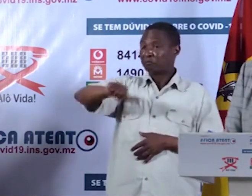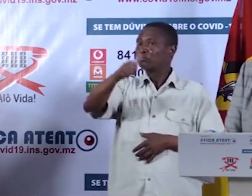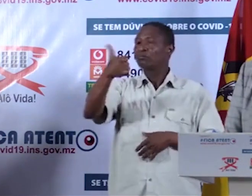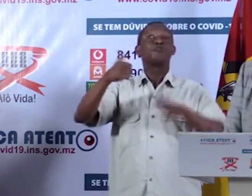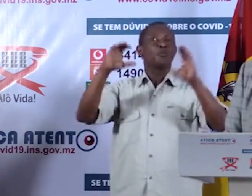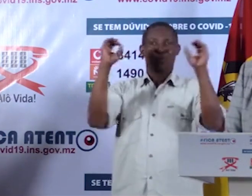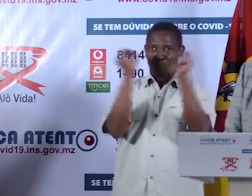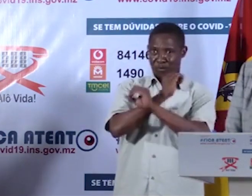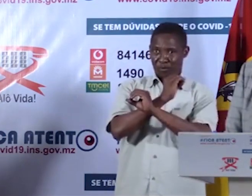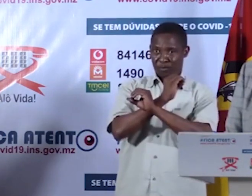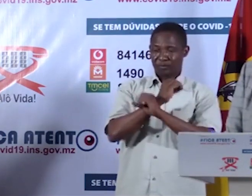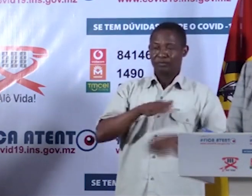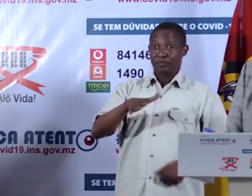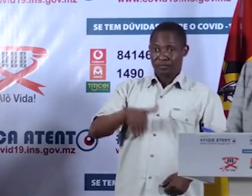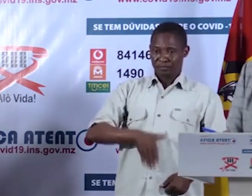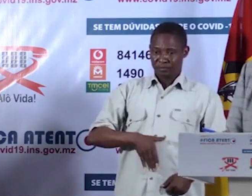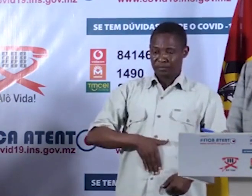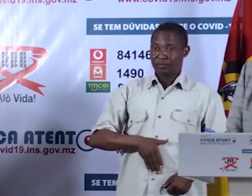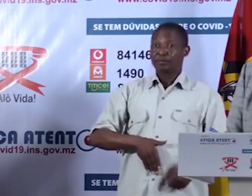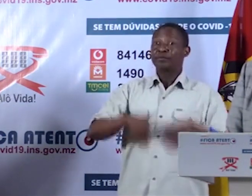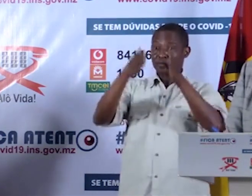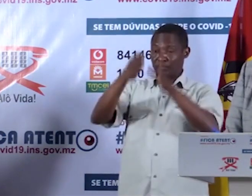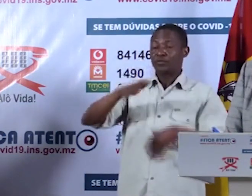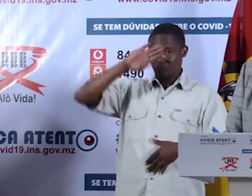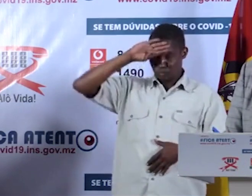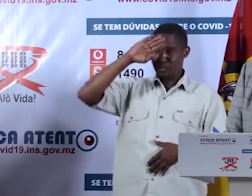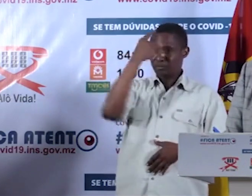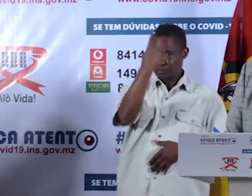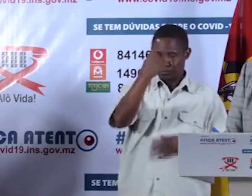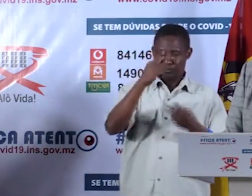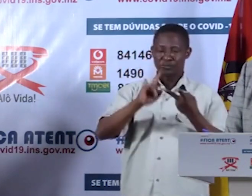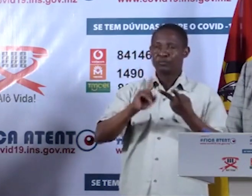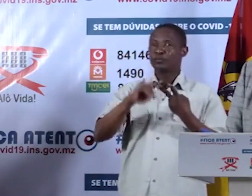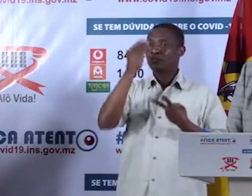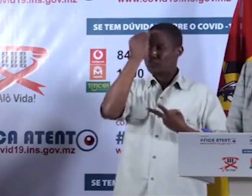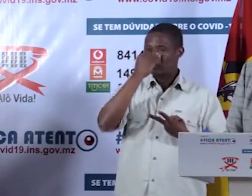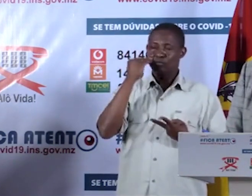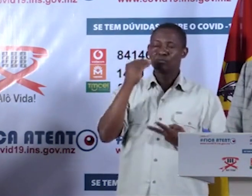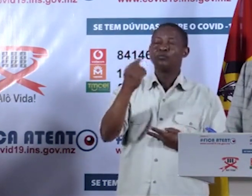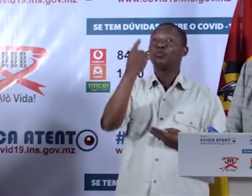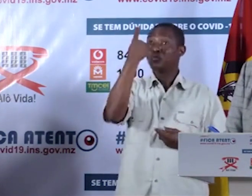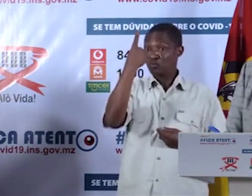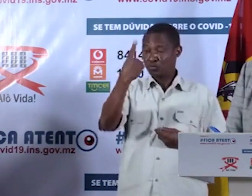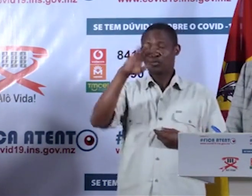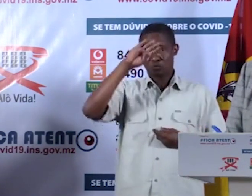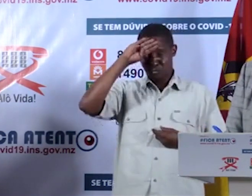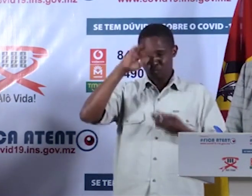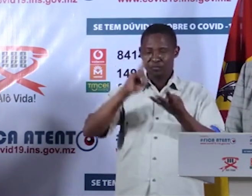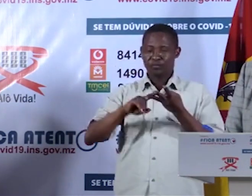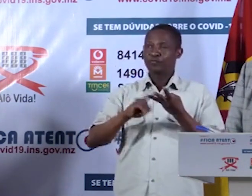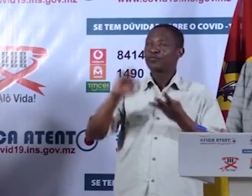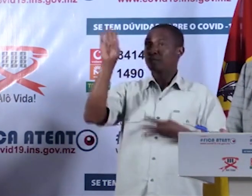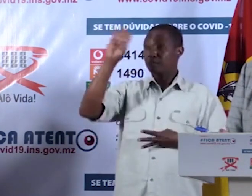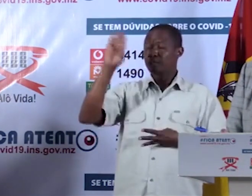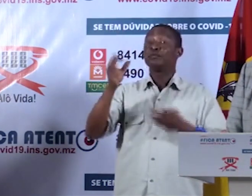sendo, Tete continua com um caso positivo, Manica com um caso positivo, Sofala com